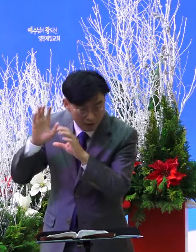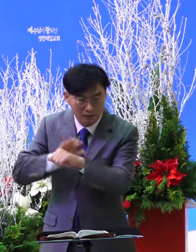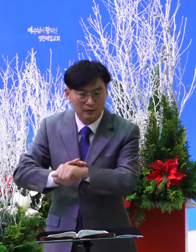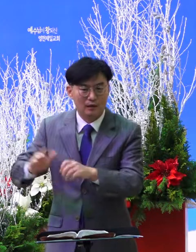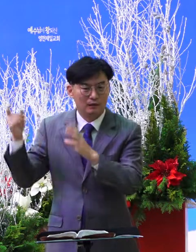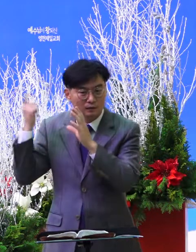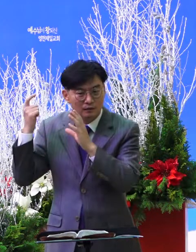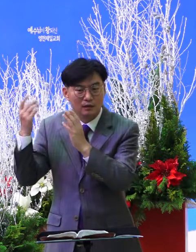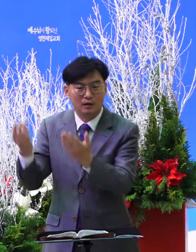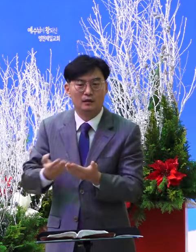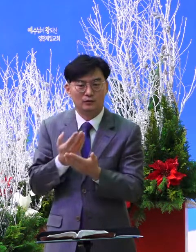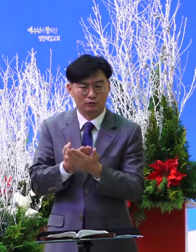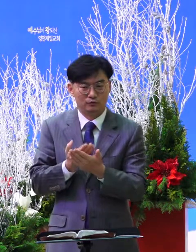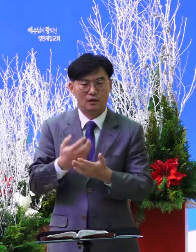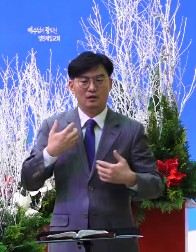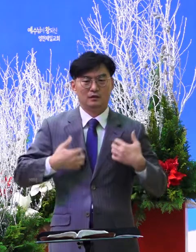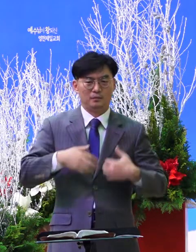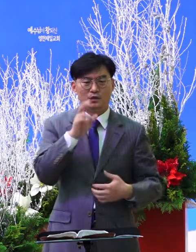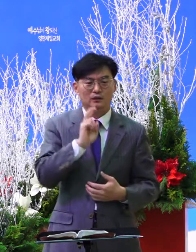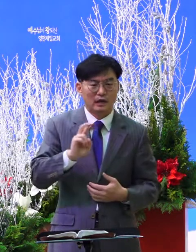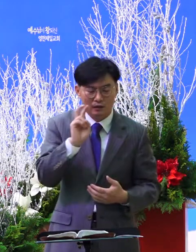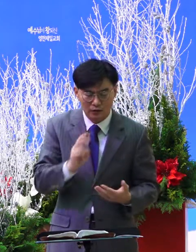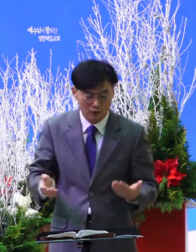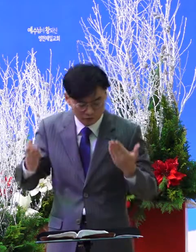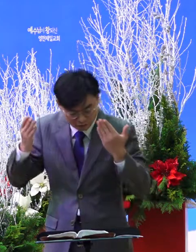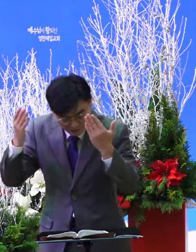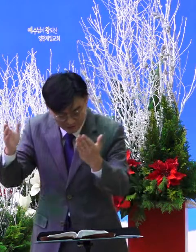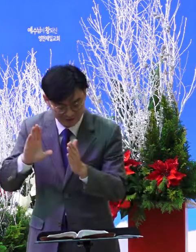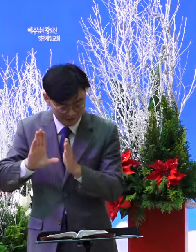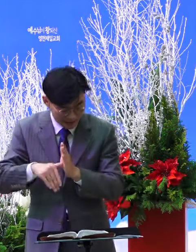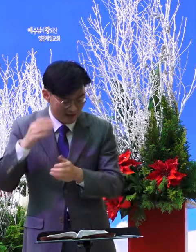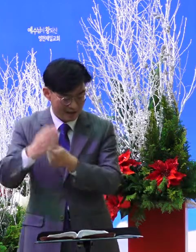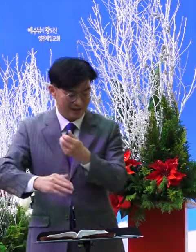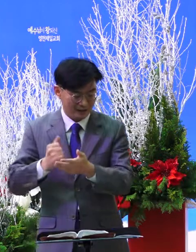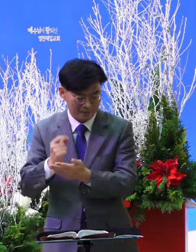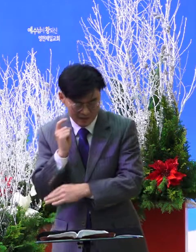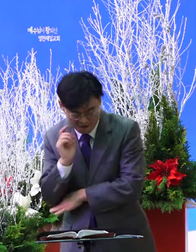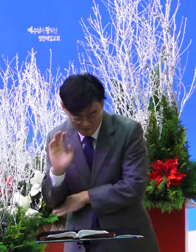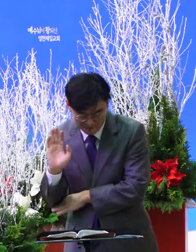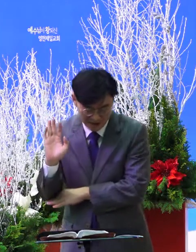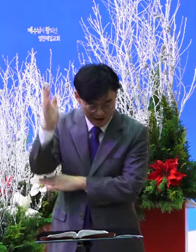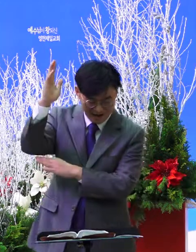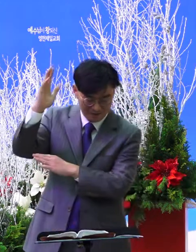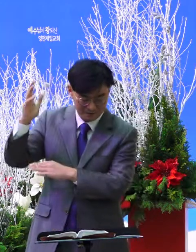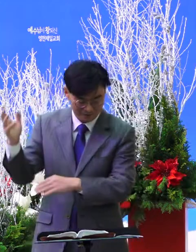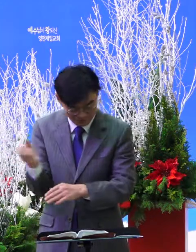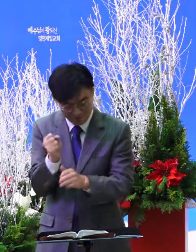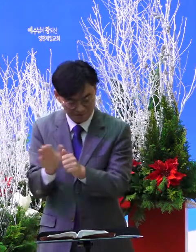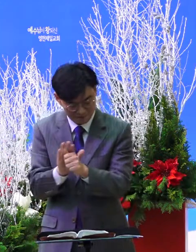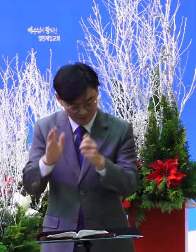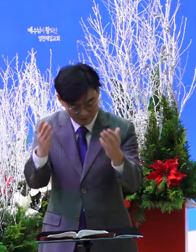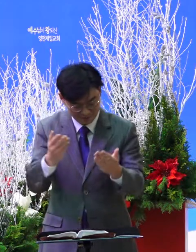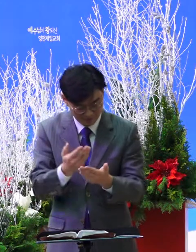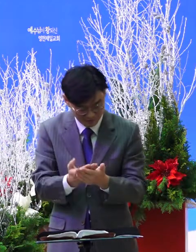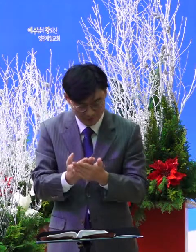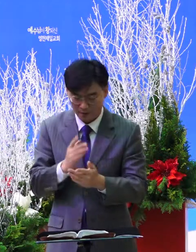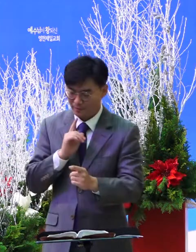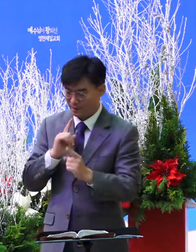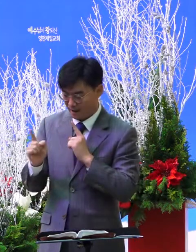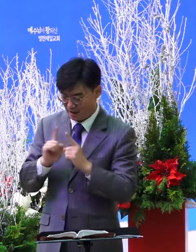기쁨으로 찬송을 드릴 때에는 찬송 중에 임하시는 하나님의 영광을 보게 하여 주옵소서. 말씀이 육신이 되어 이